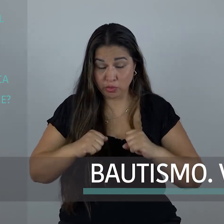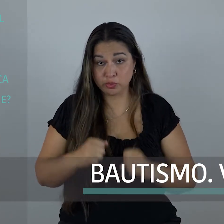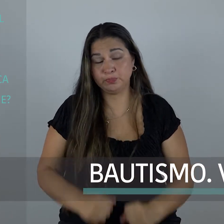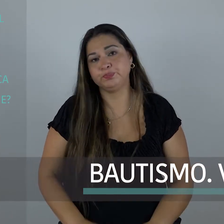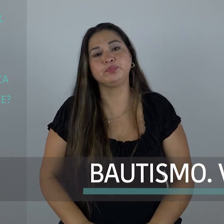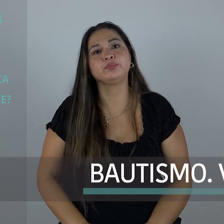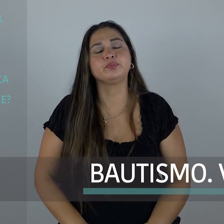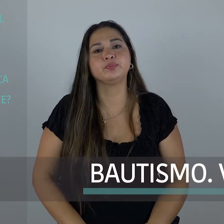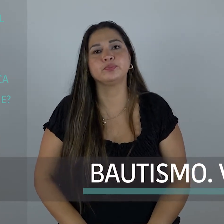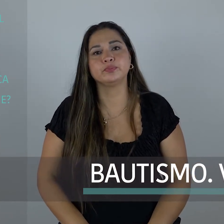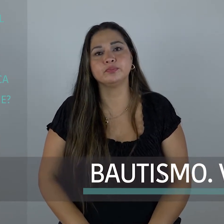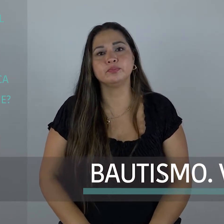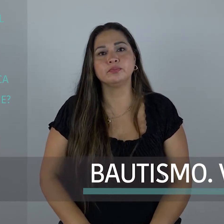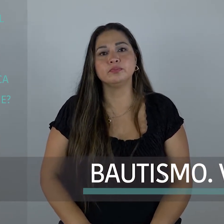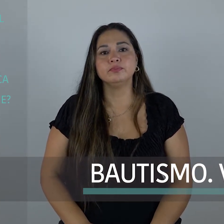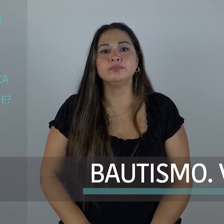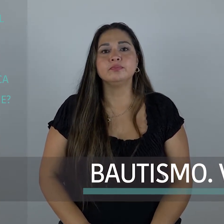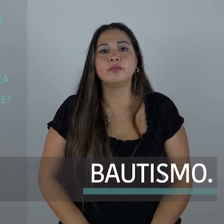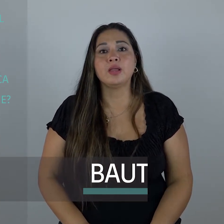es voluntario.